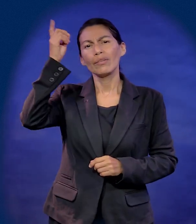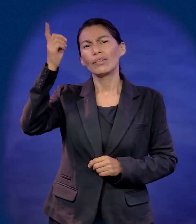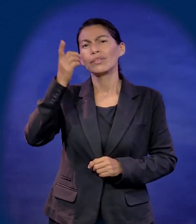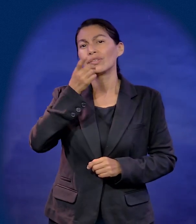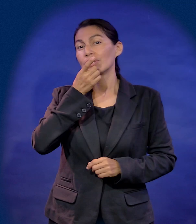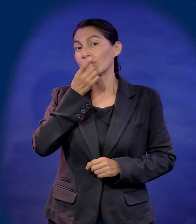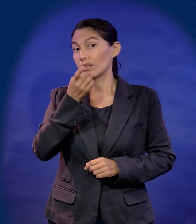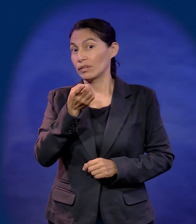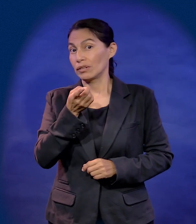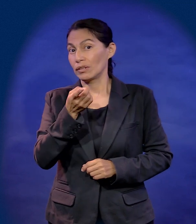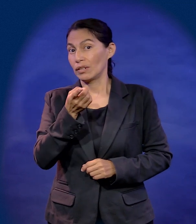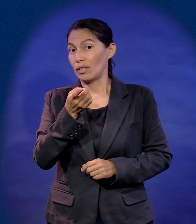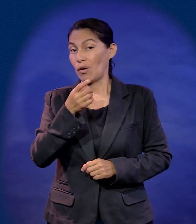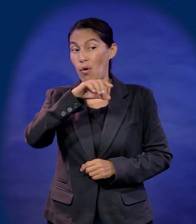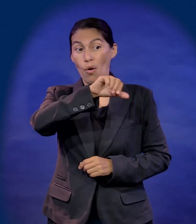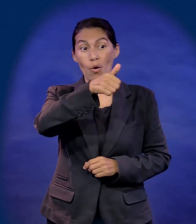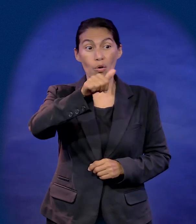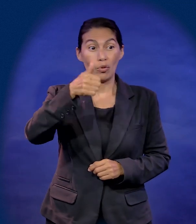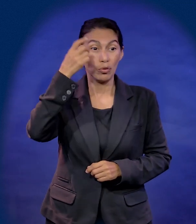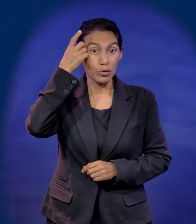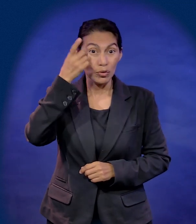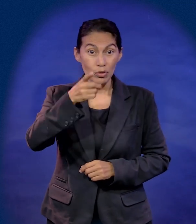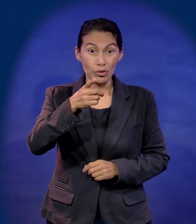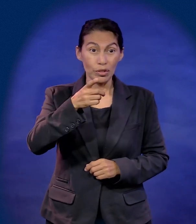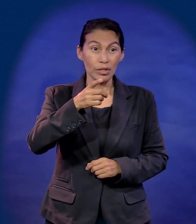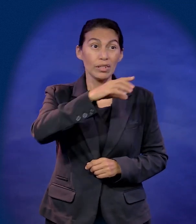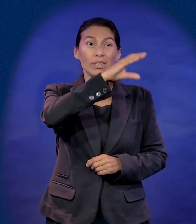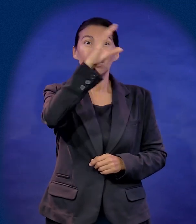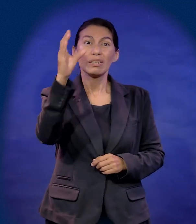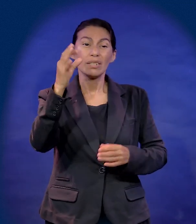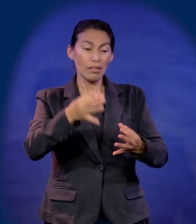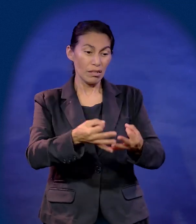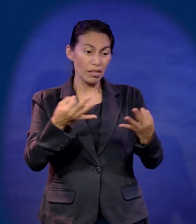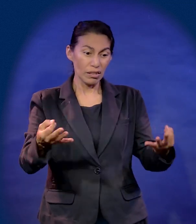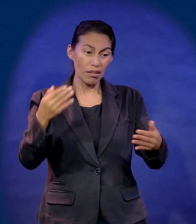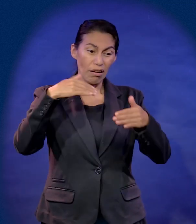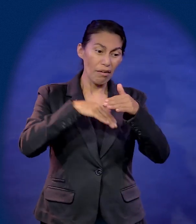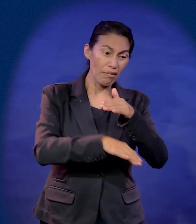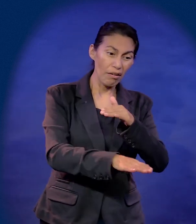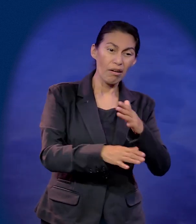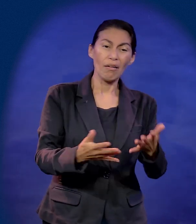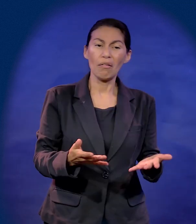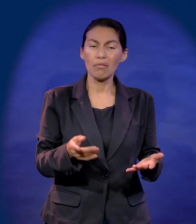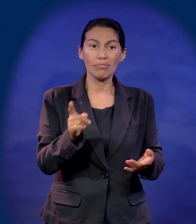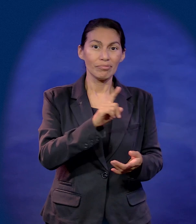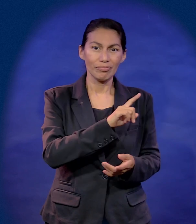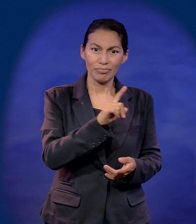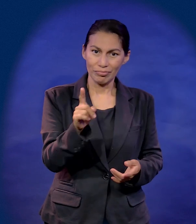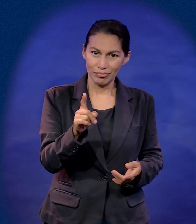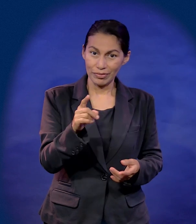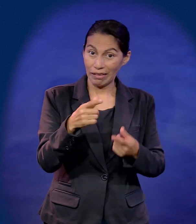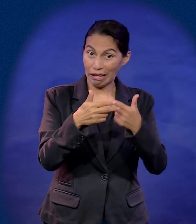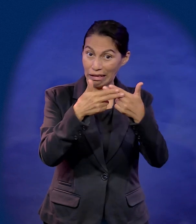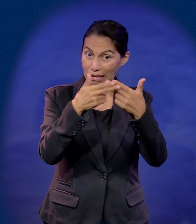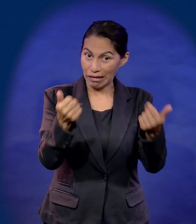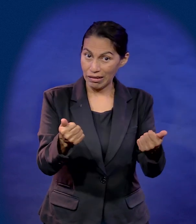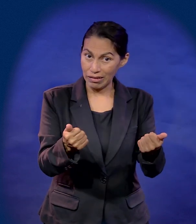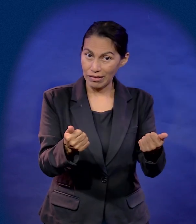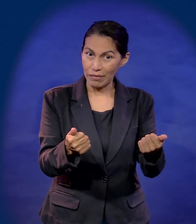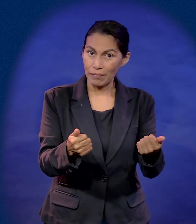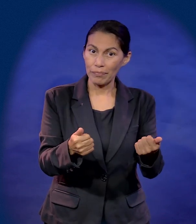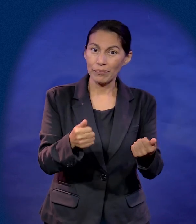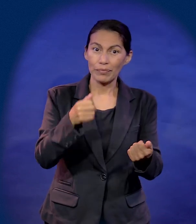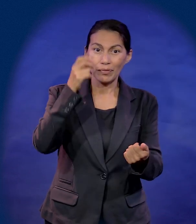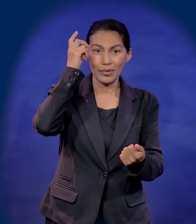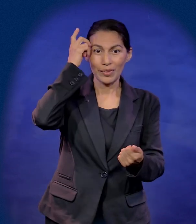en eso. Cuando Dios dice: no tengas dioses ajenos delante de mí, no adores nada que está arriba, que está abajo, que está a un lado,